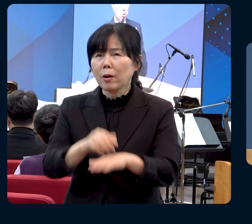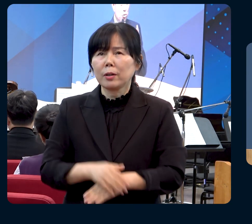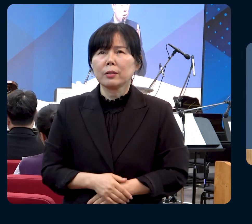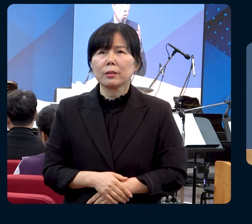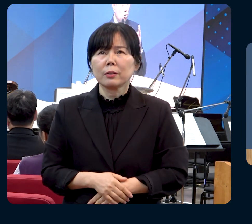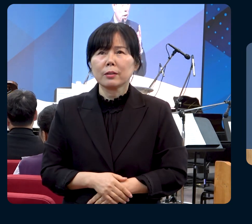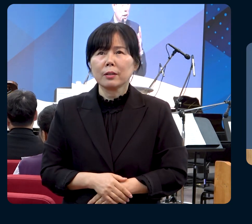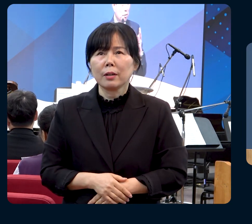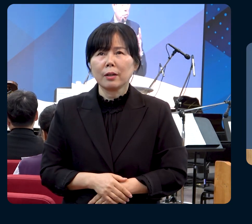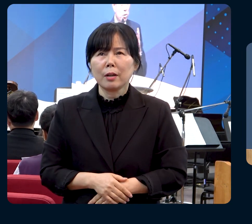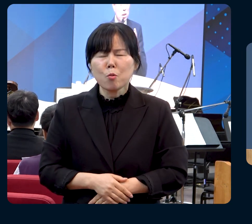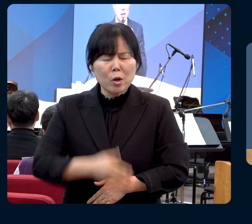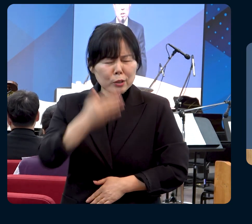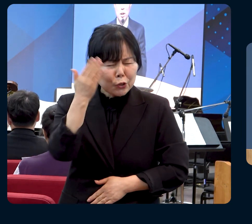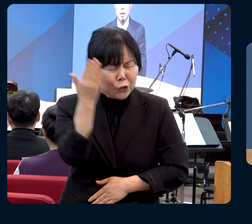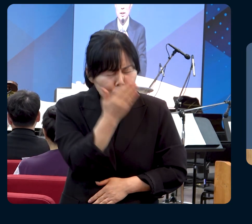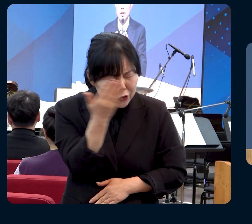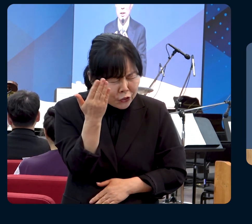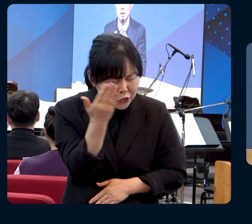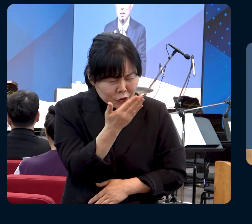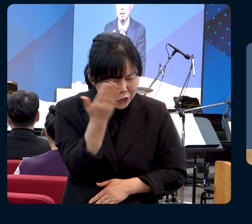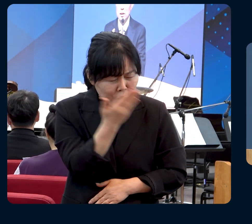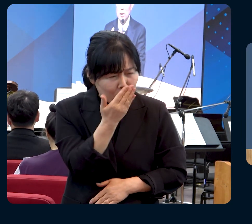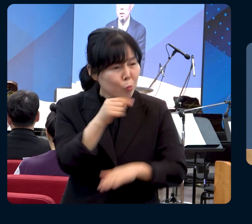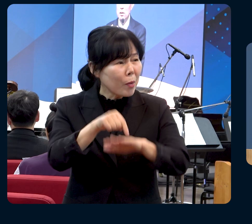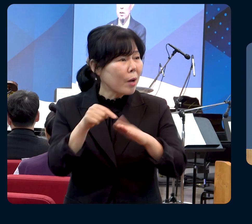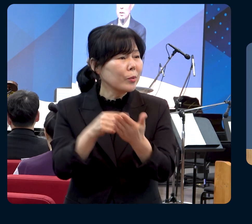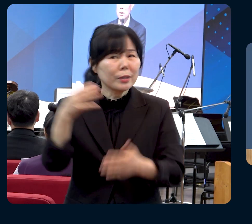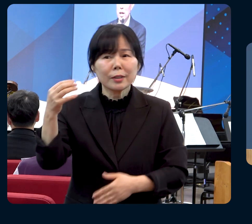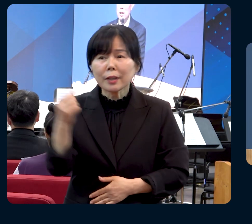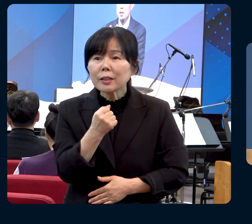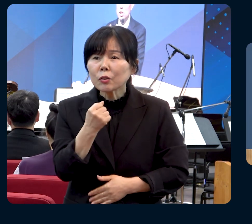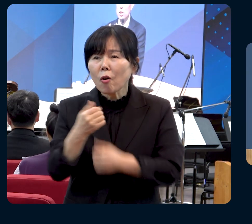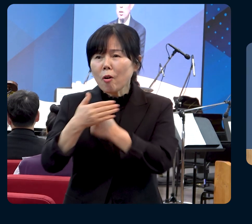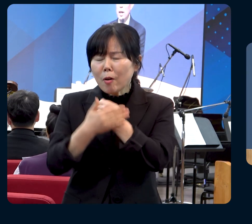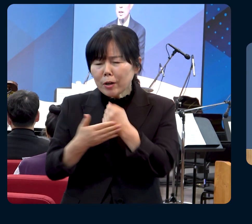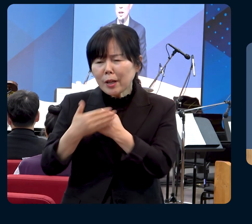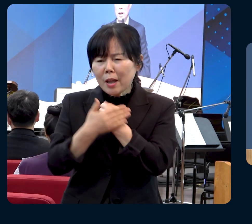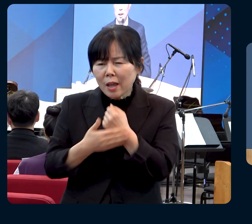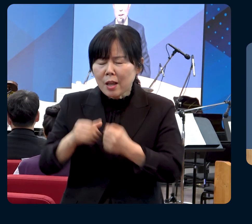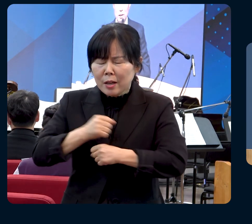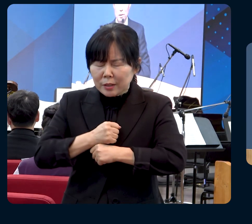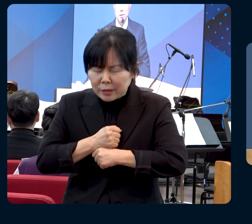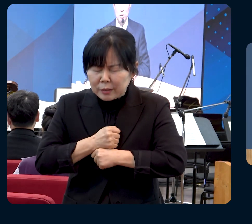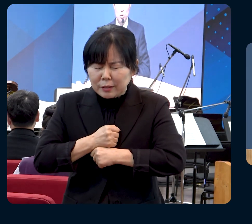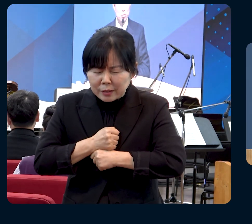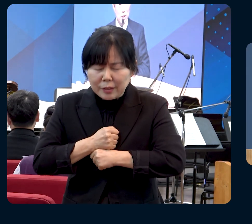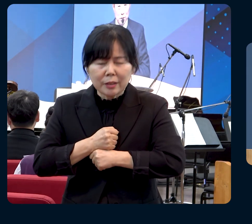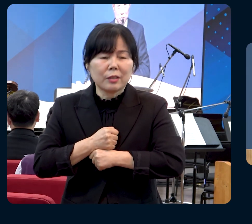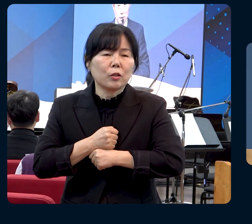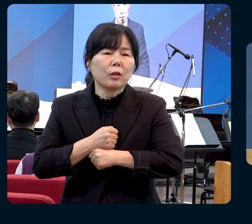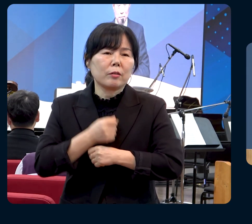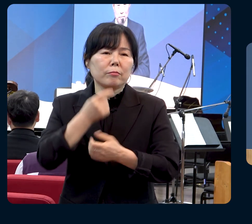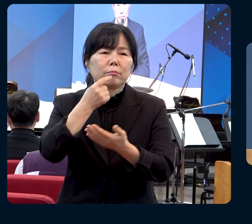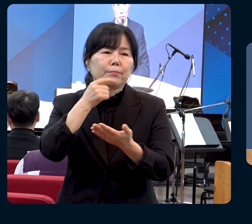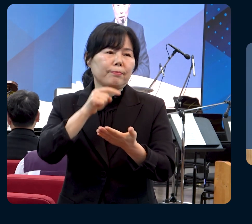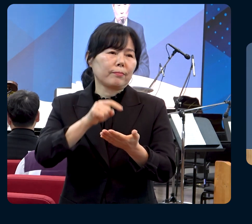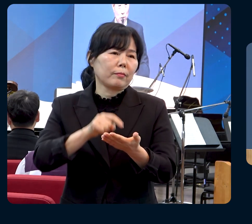그렇게 순수한 본질적인 그런 은혜를 지켜가기가 쉽지